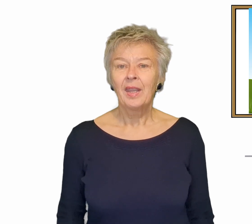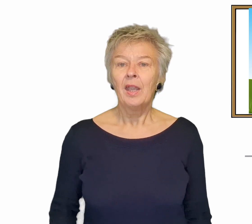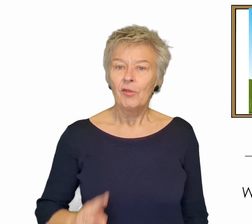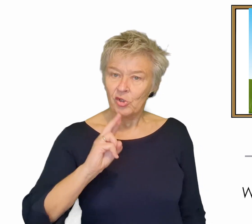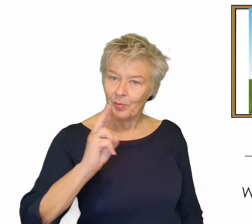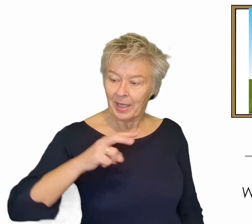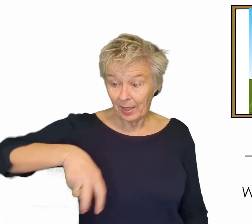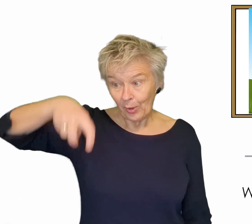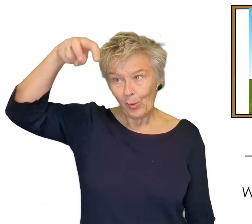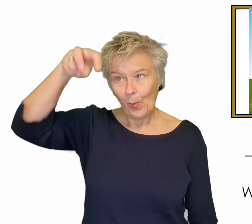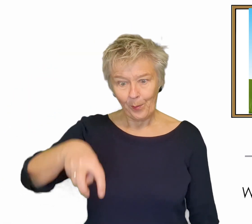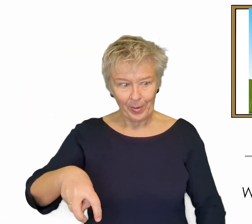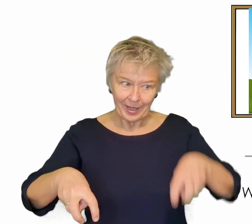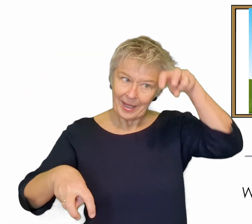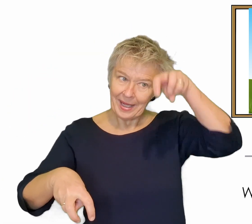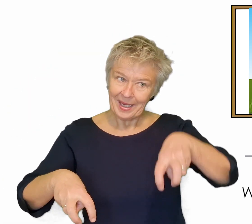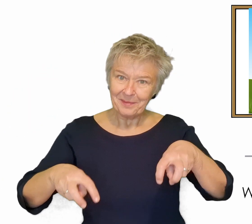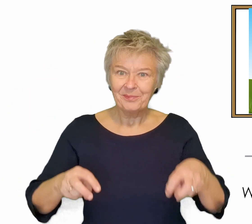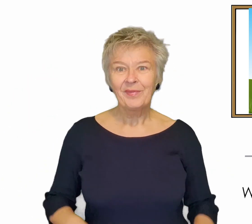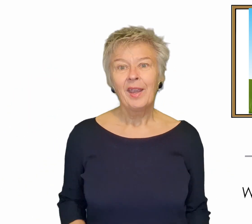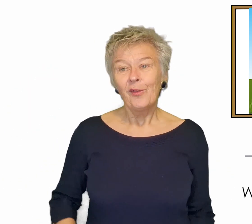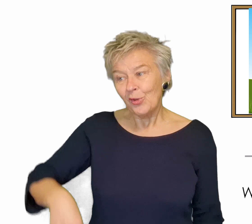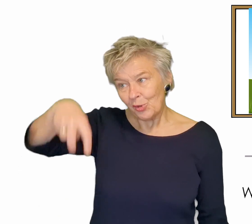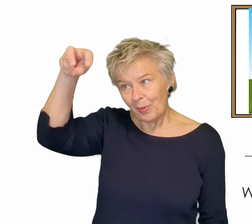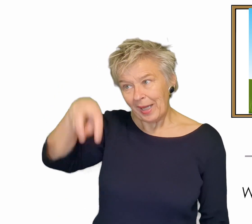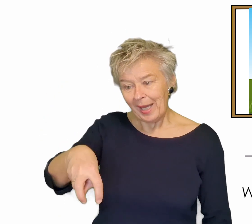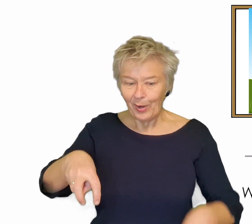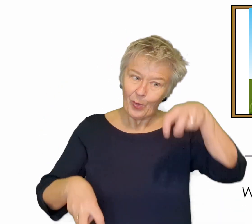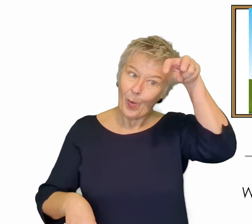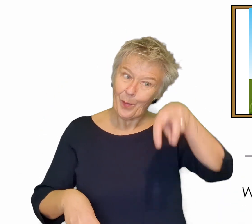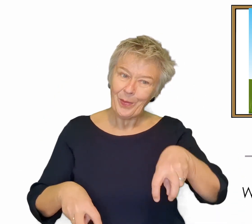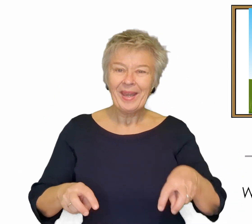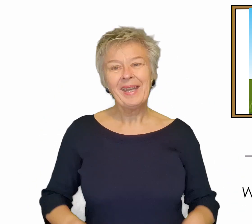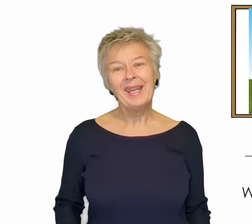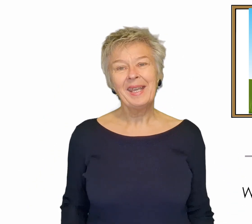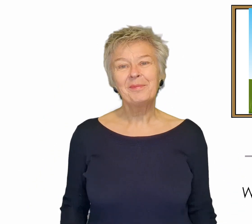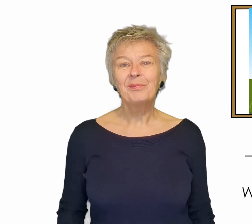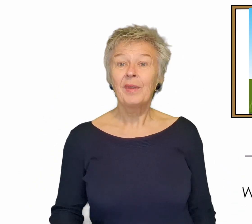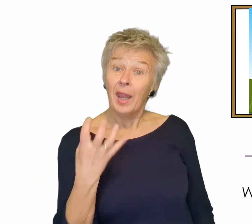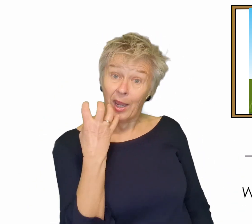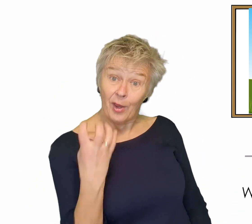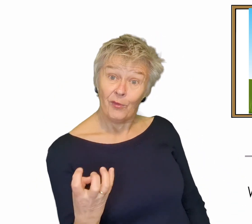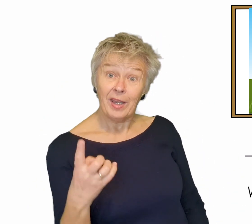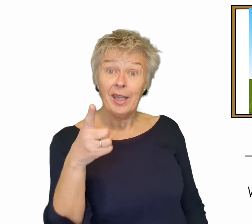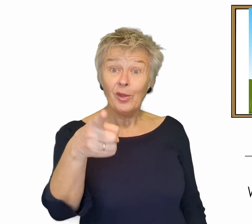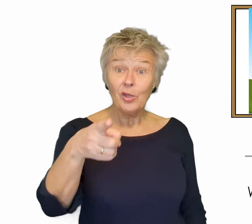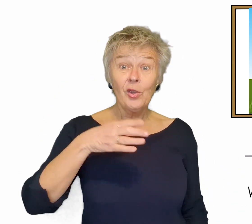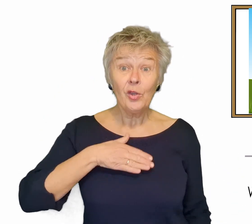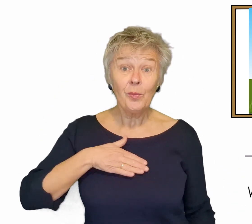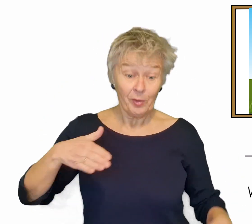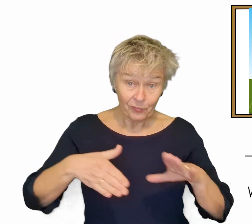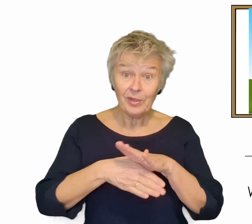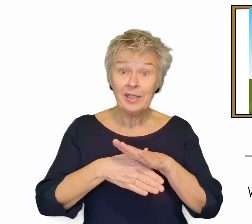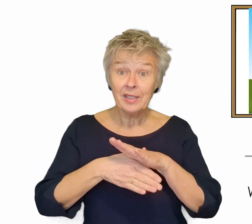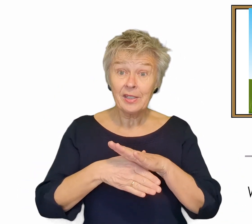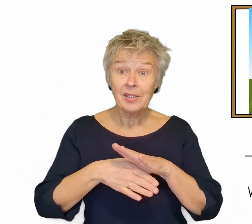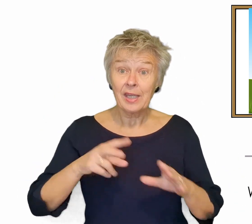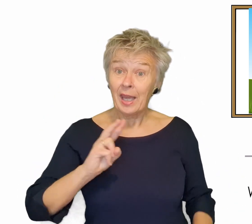We springen op en neer. We springen op en neer. Wil je mijn vriendje zijn?